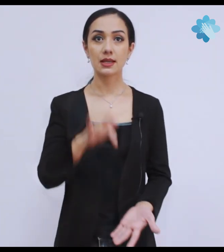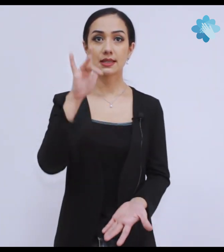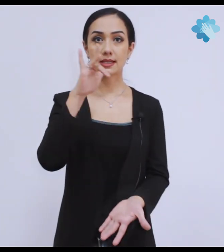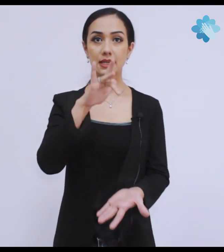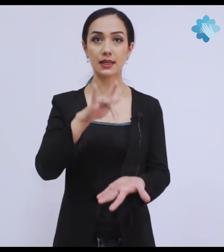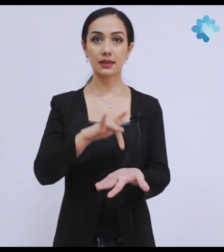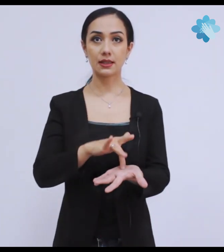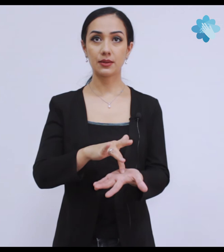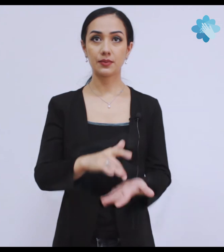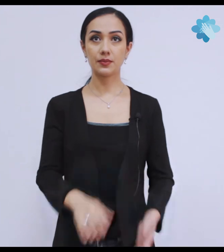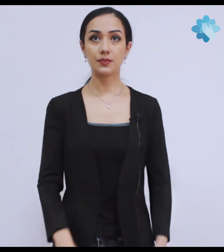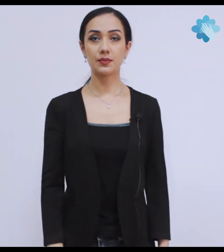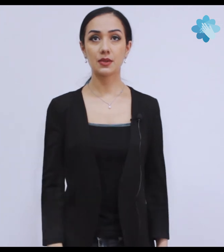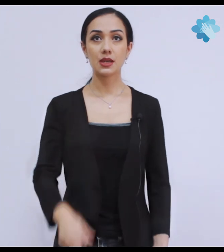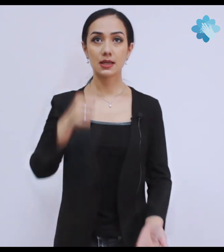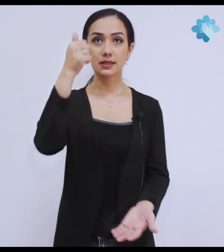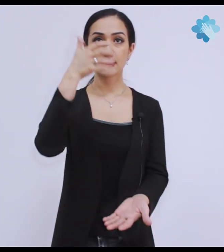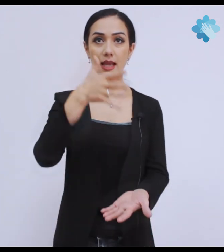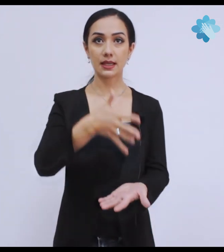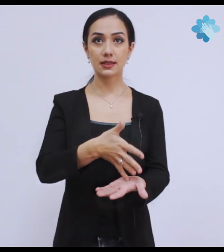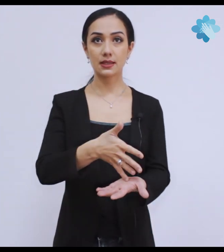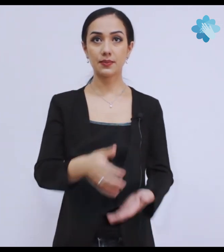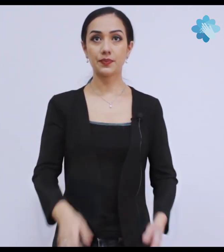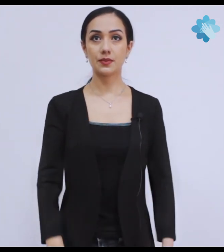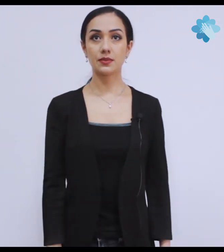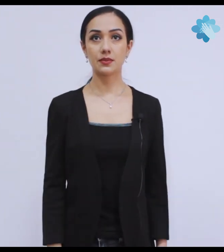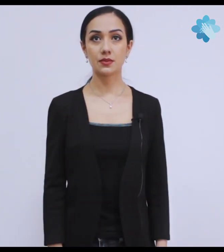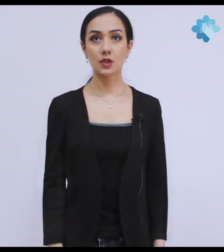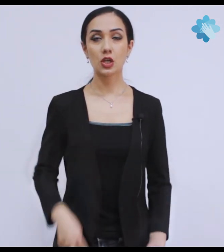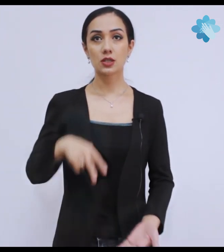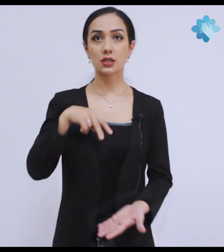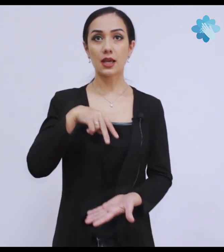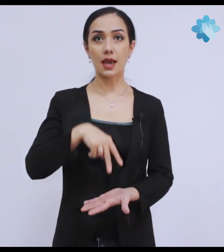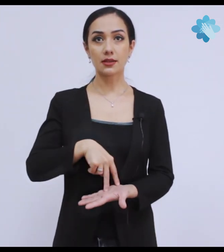центр столица стоять